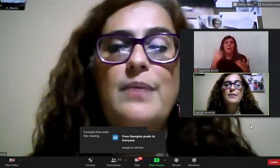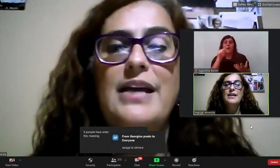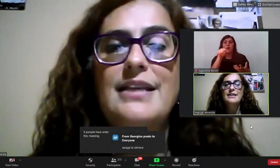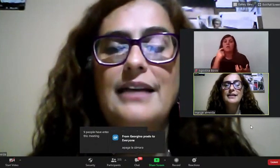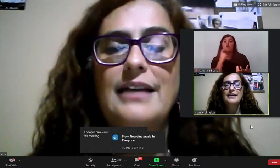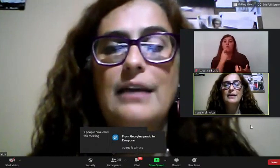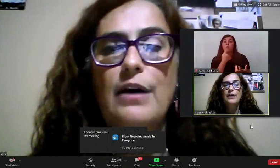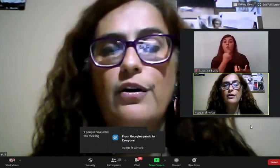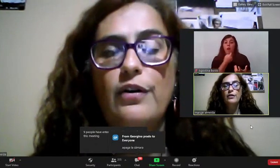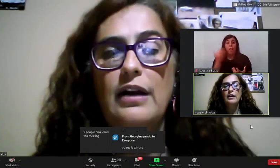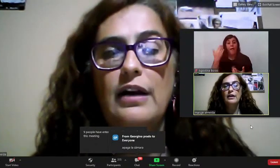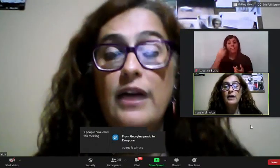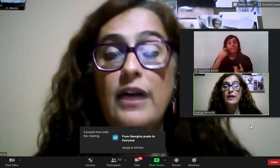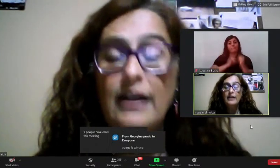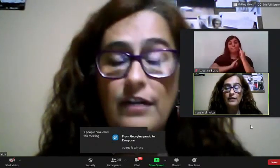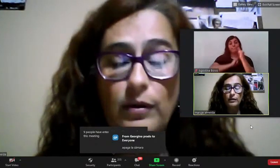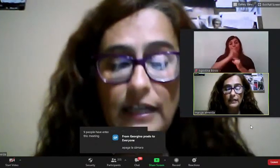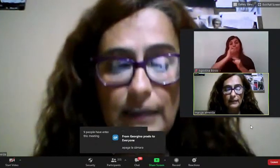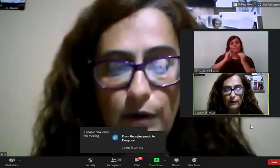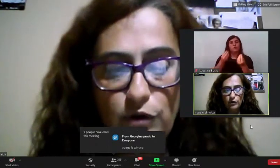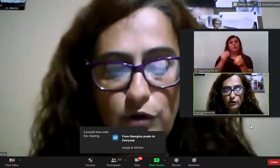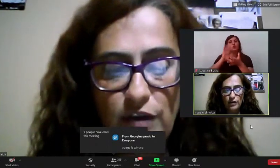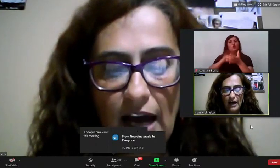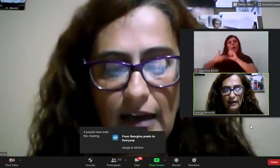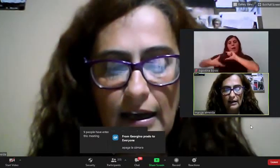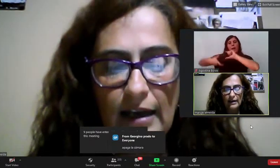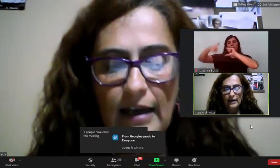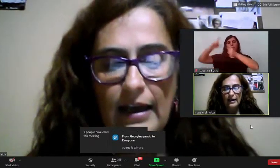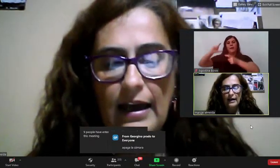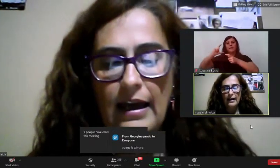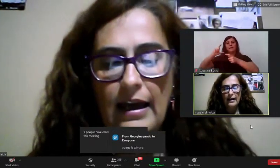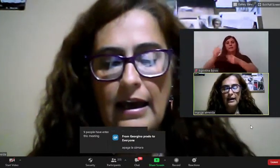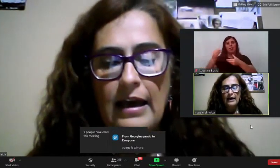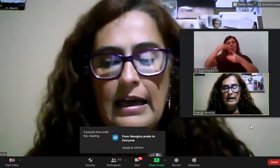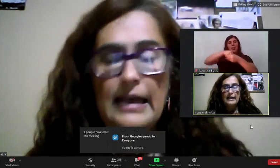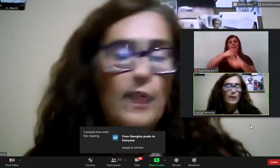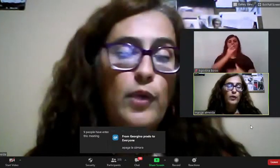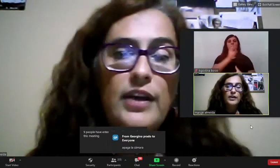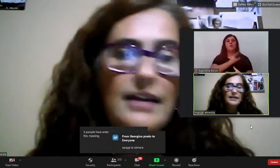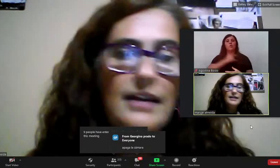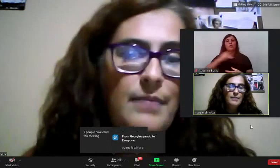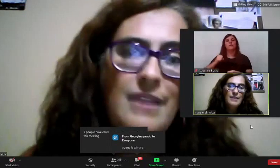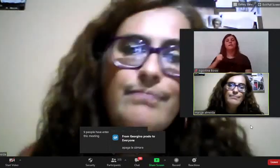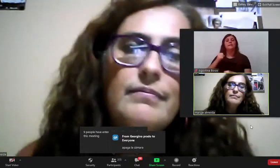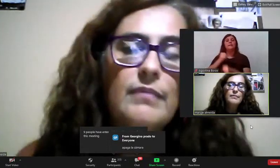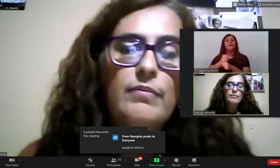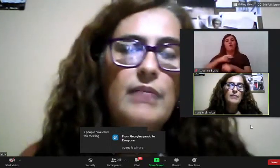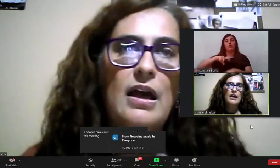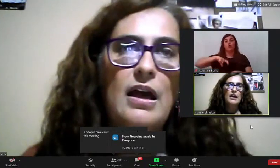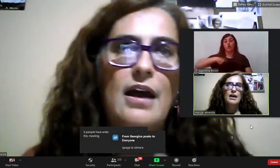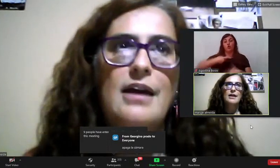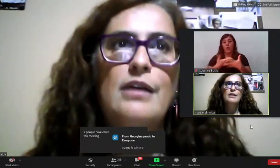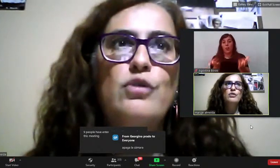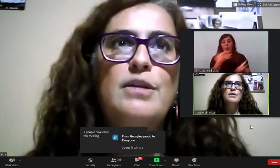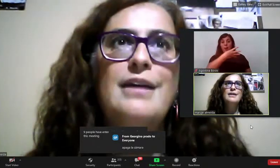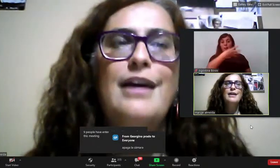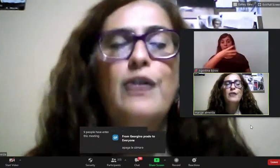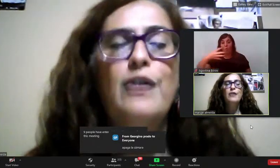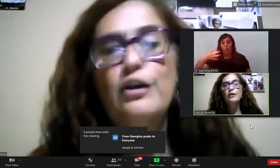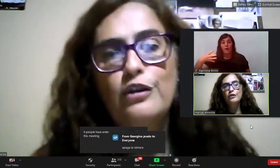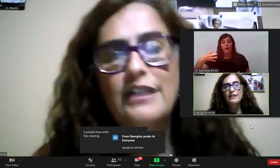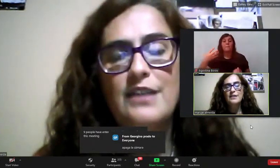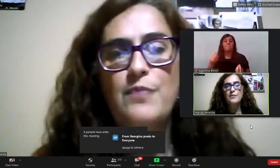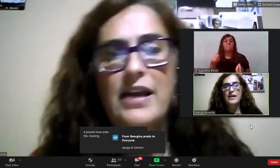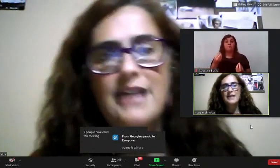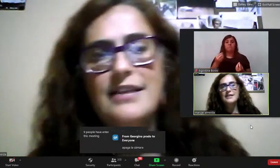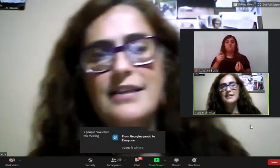nuestra experiencia de trabajo en la UNER, en la Facultad de Trabajo Social, que podría también inclusive dialogar